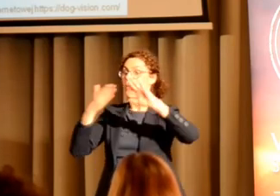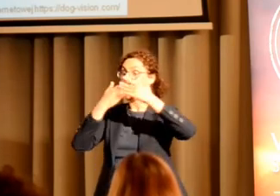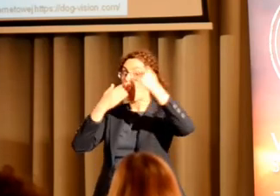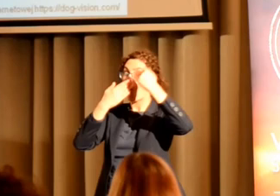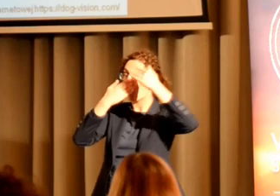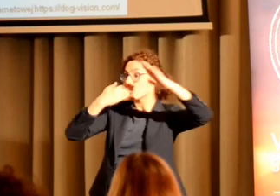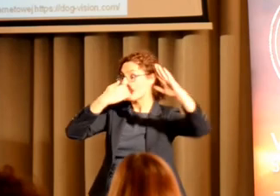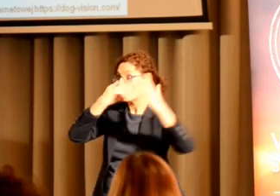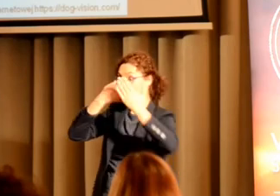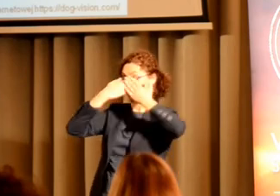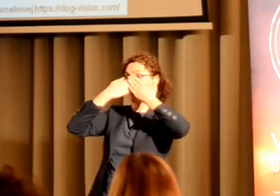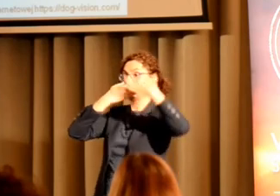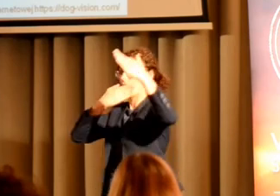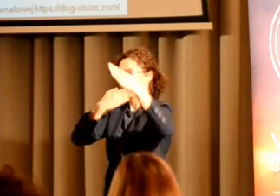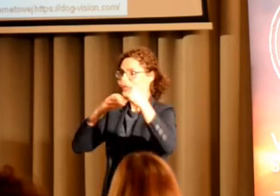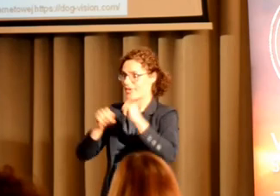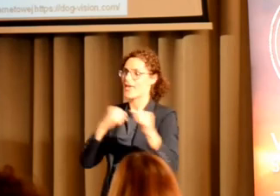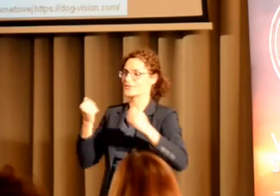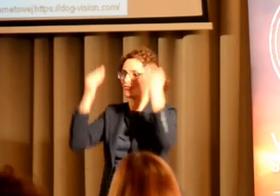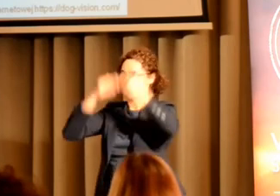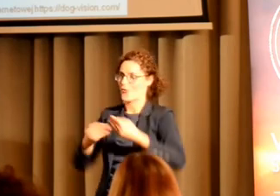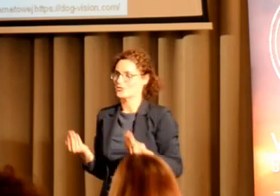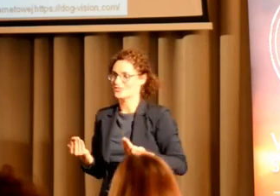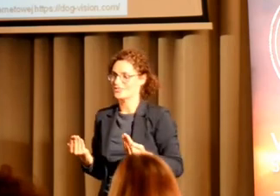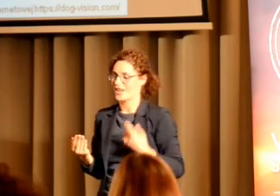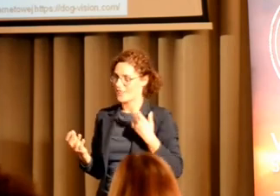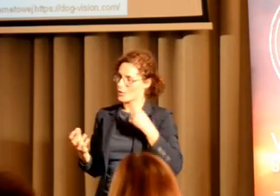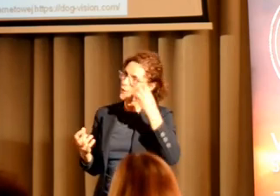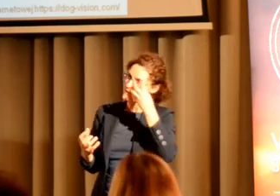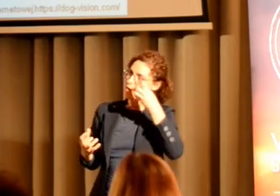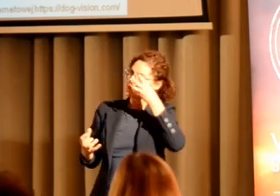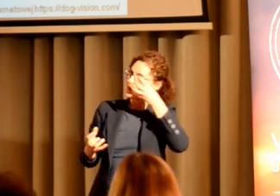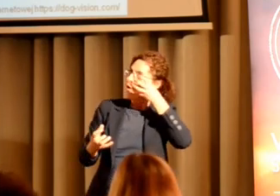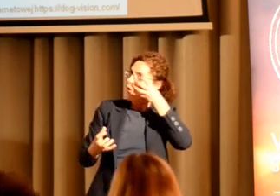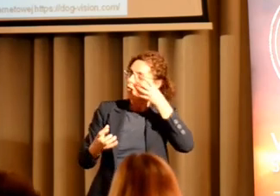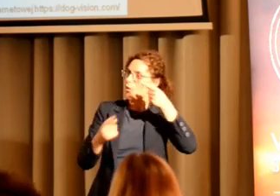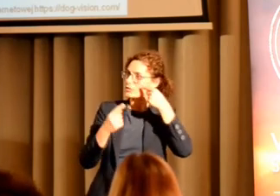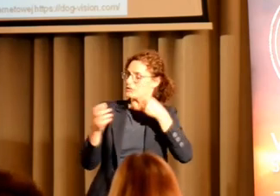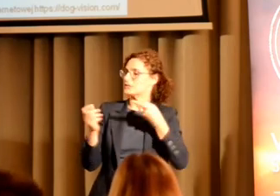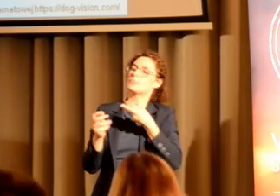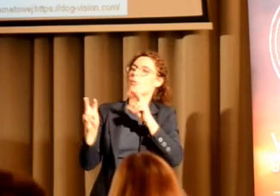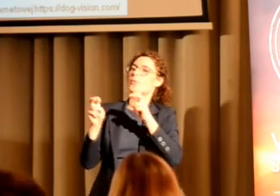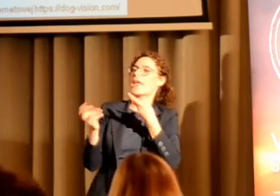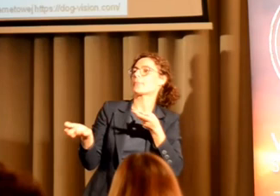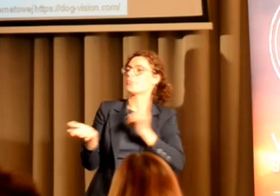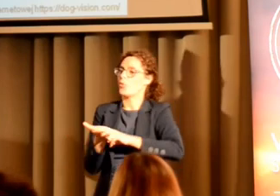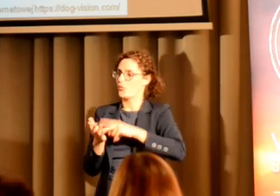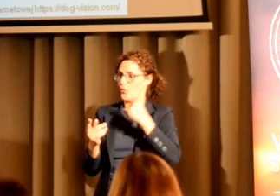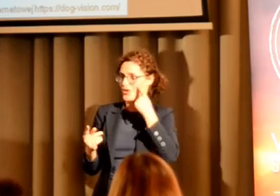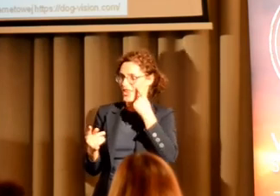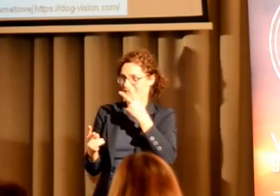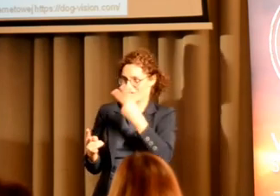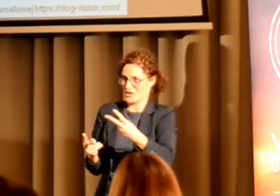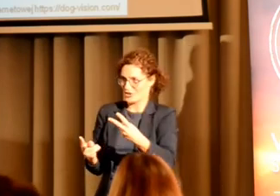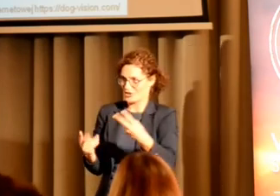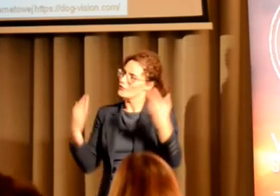tej warstwy i ponownie znów pobudza oko. Czyli dwa razy. W związku z tym lepiej widzą w